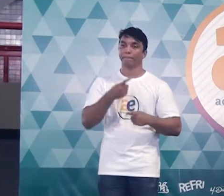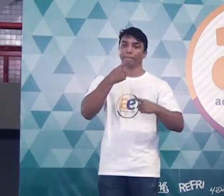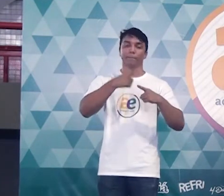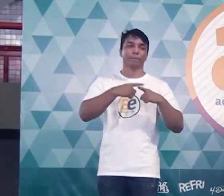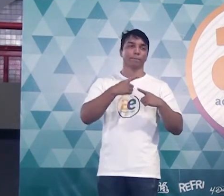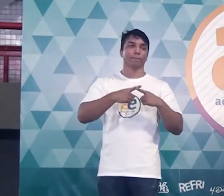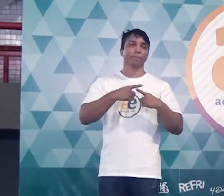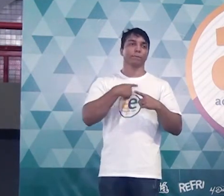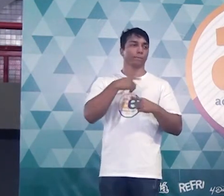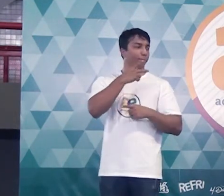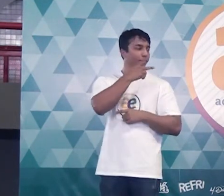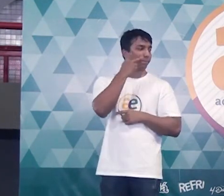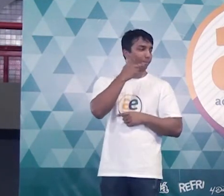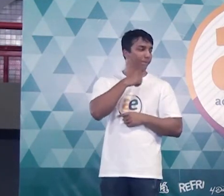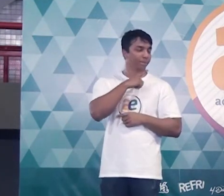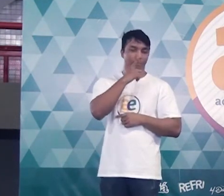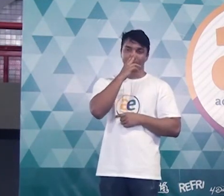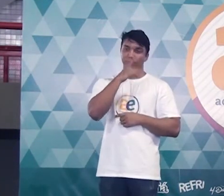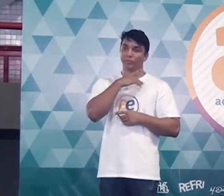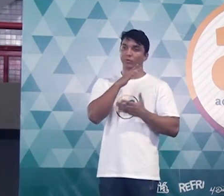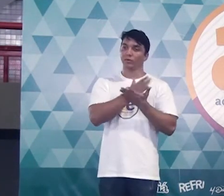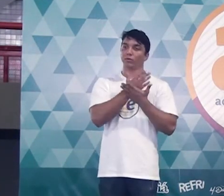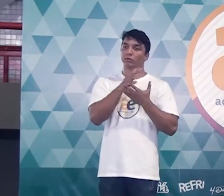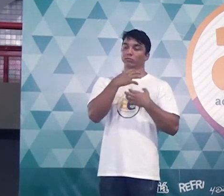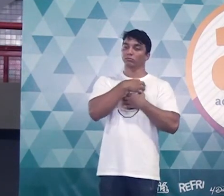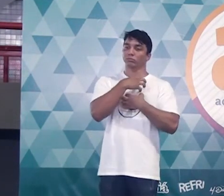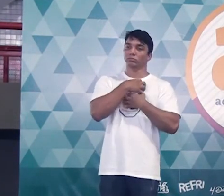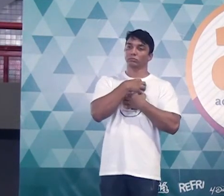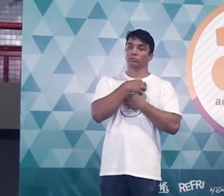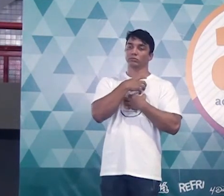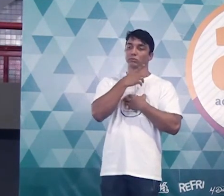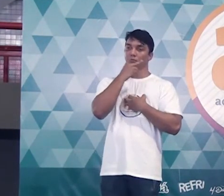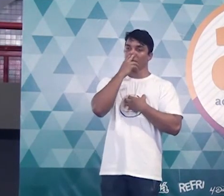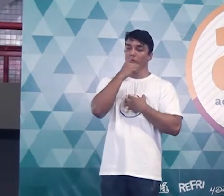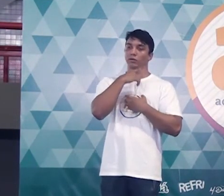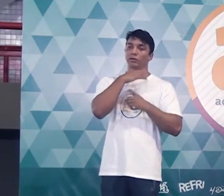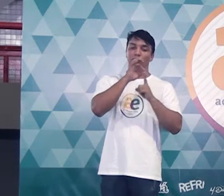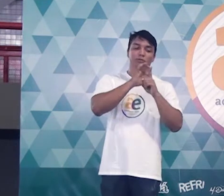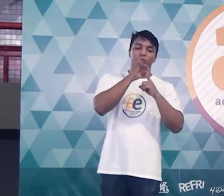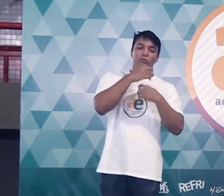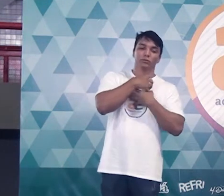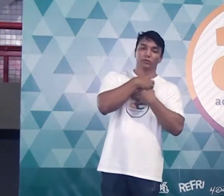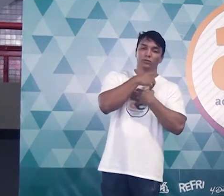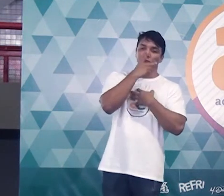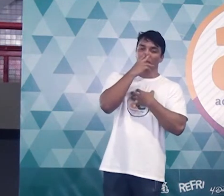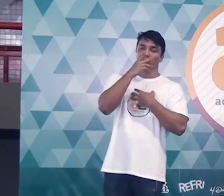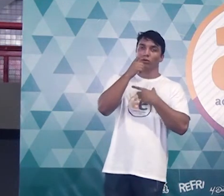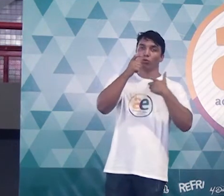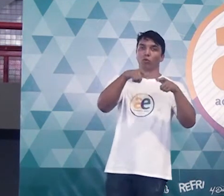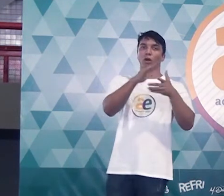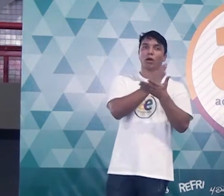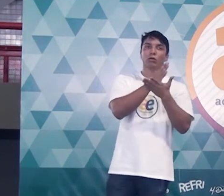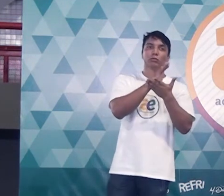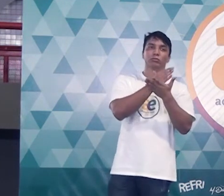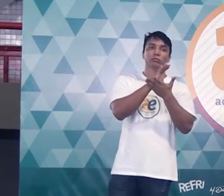Porque há pessoas que têm diferentes sensações em lugares, sensações térmicas em lugares.